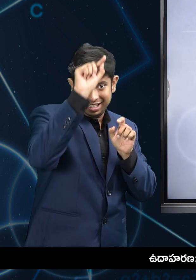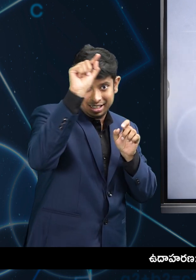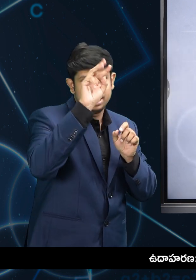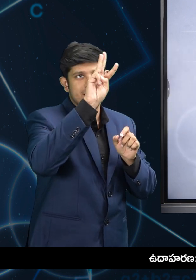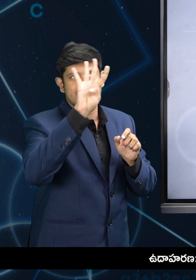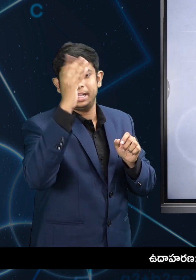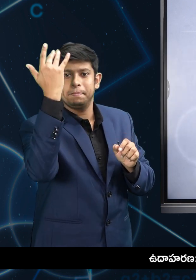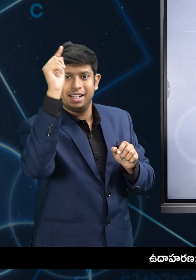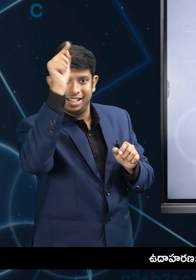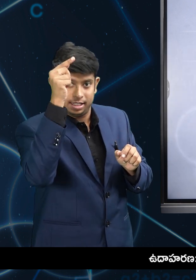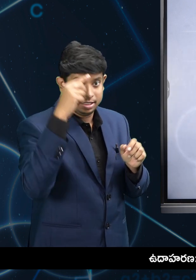నిమిషాలు విలువను కనుగొనండి.